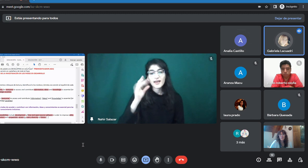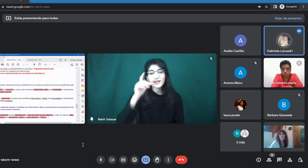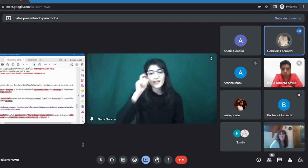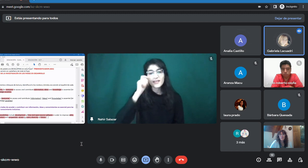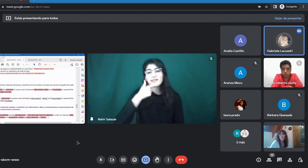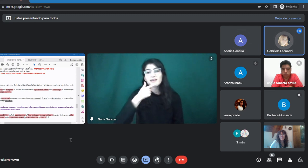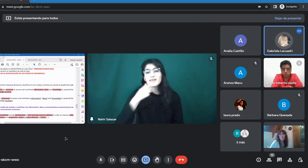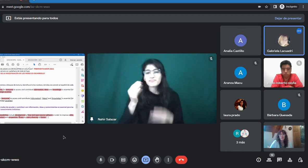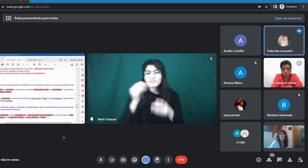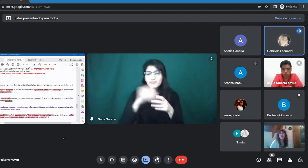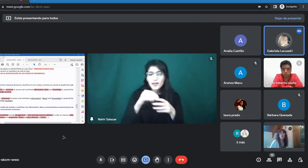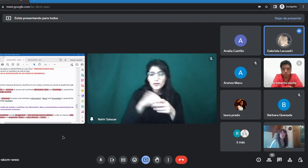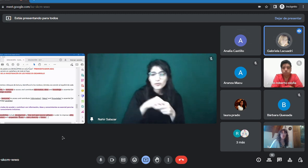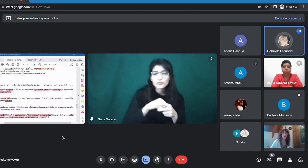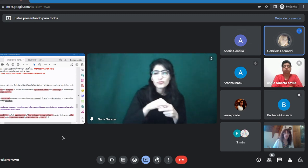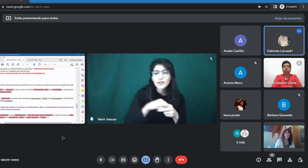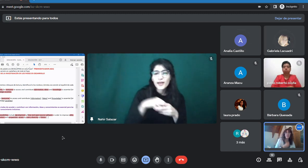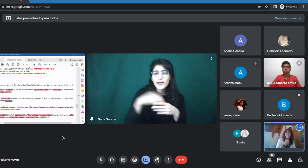desarrollamientos de